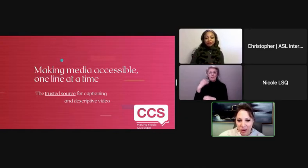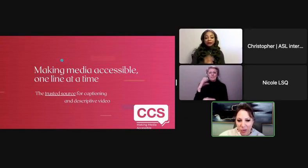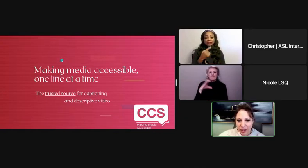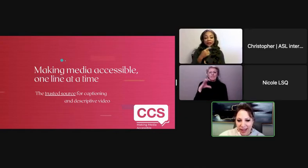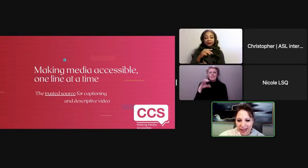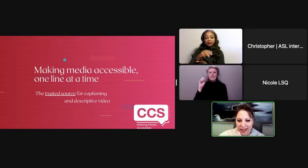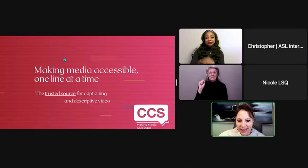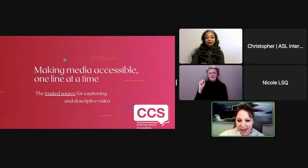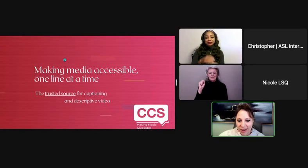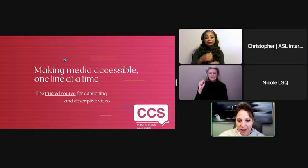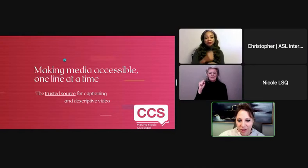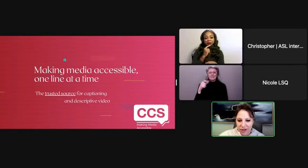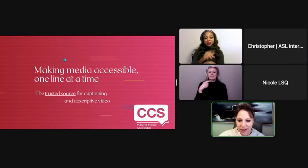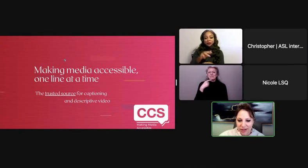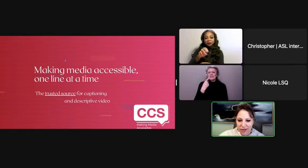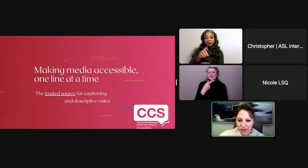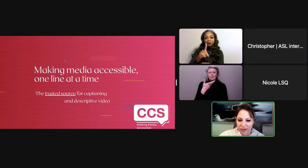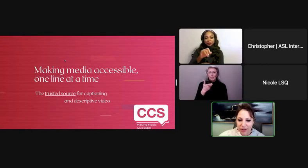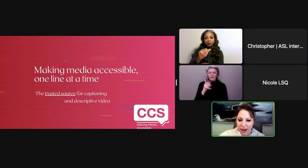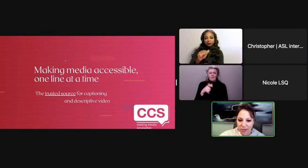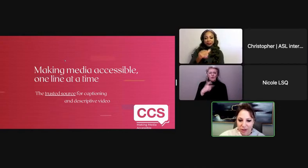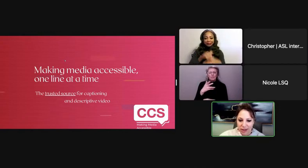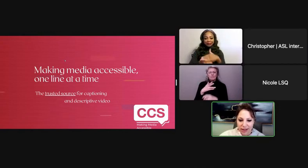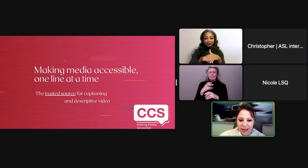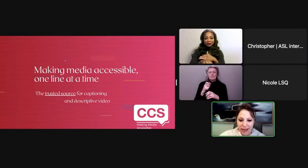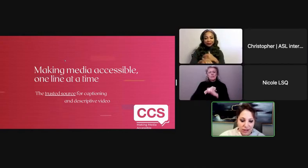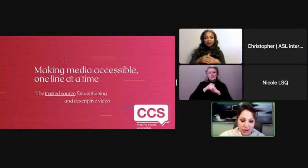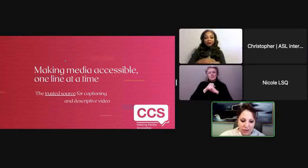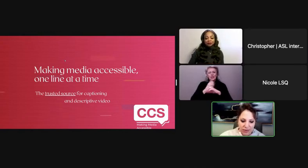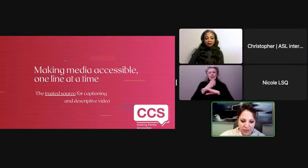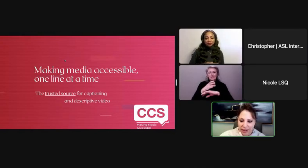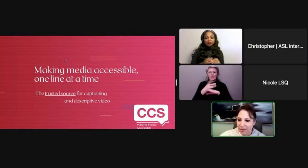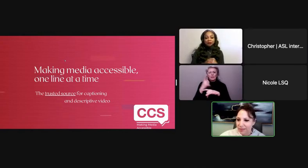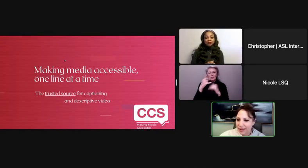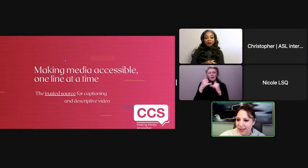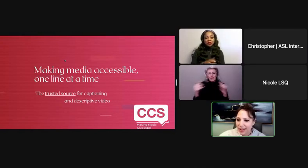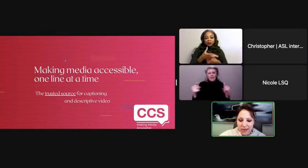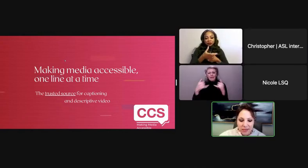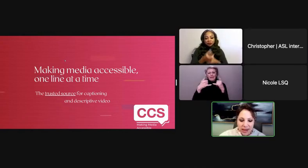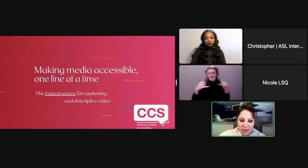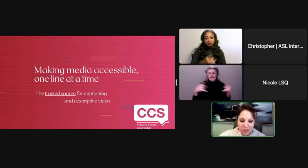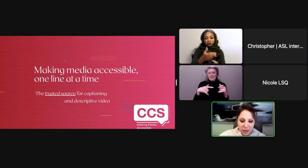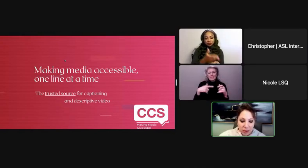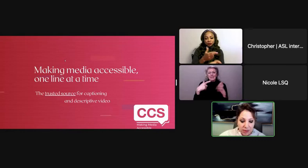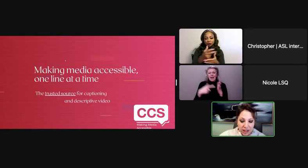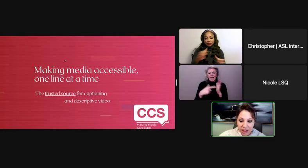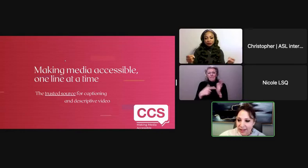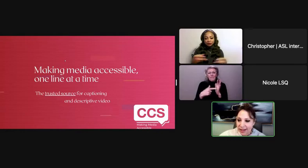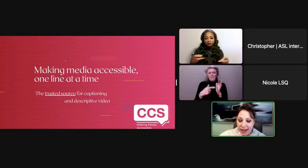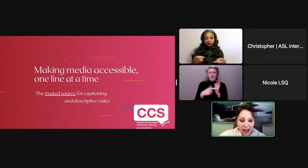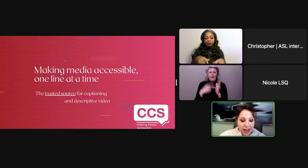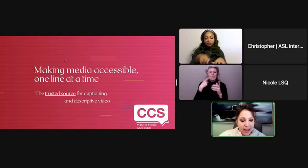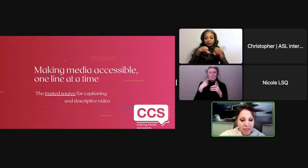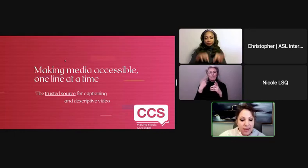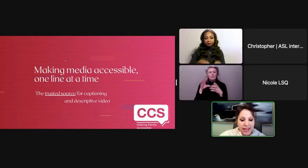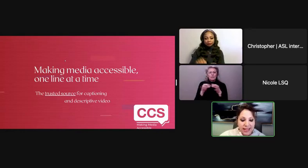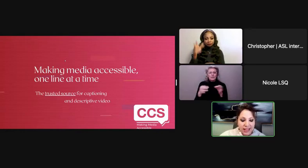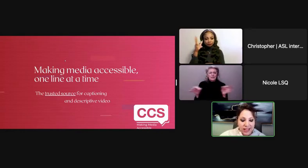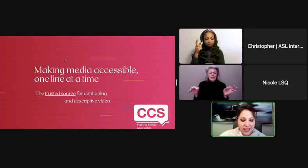et ce que ça dit, c'est de rendre les médias accessibles une ligne à la fois, la source fiable pour le sous-citrage